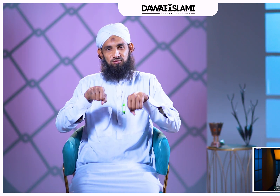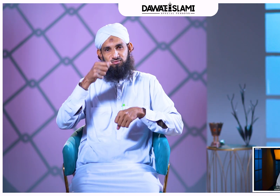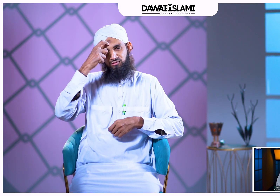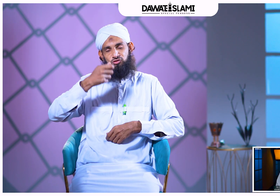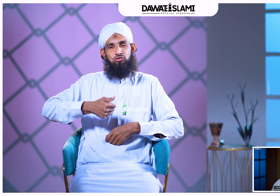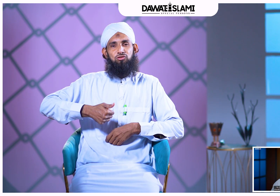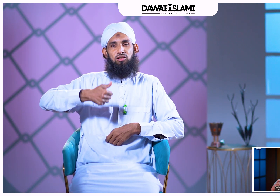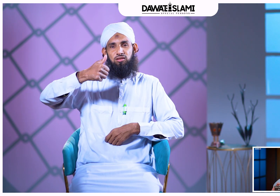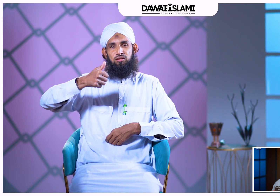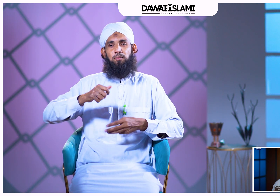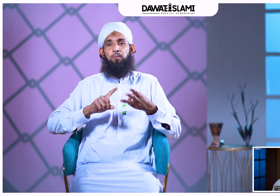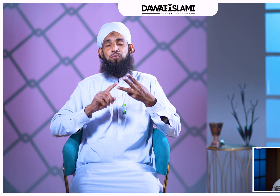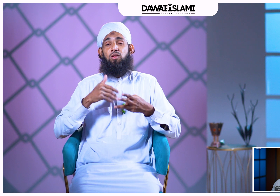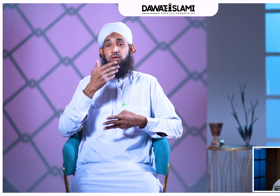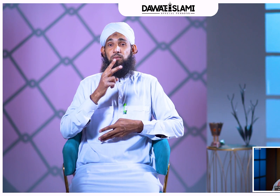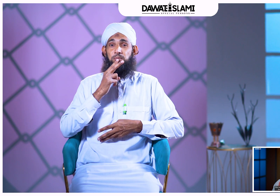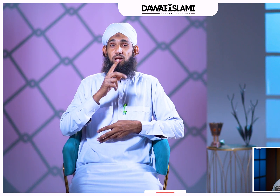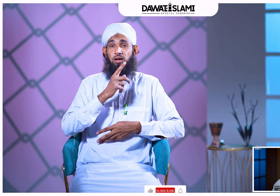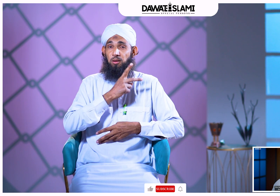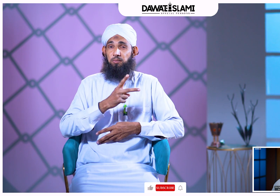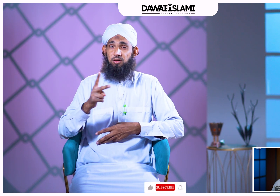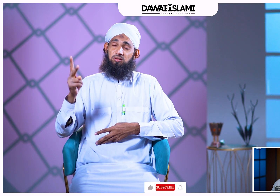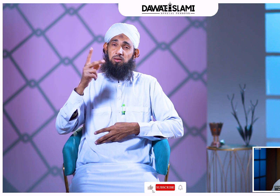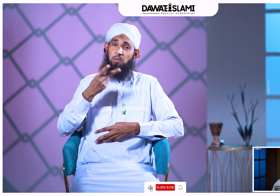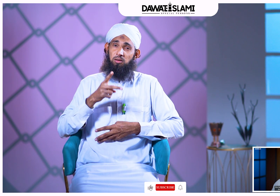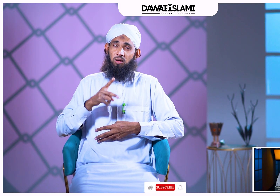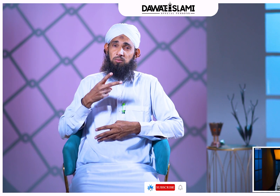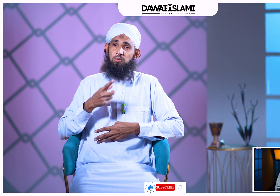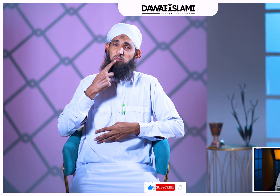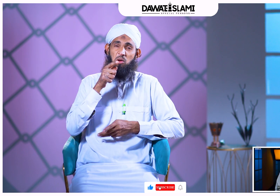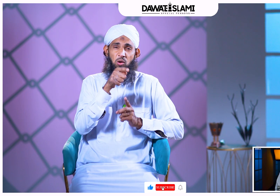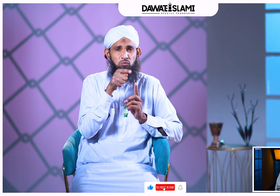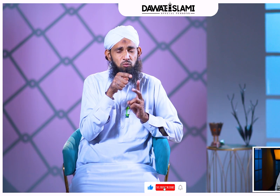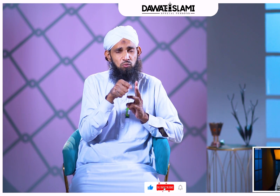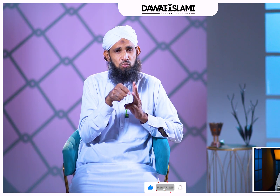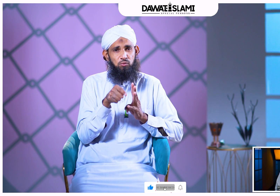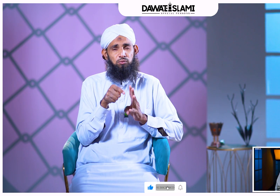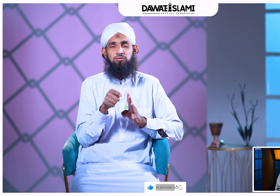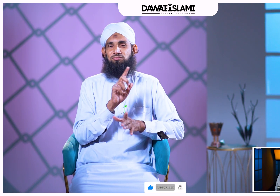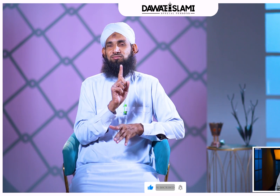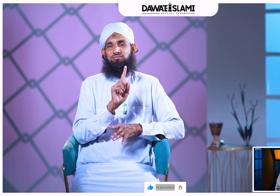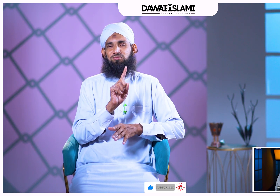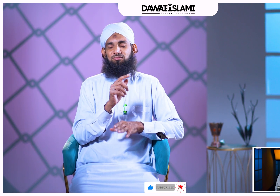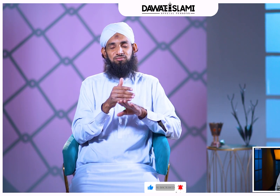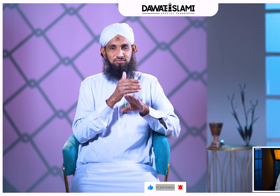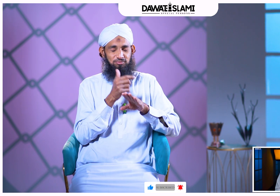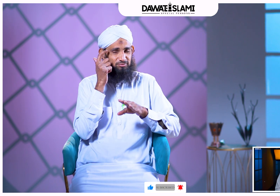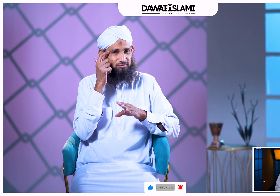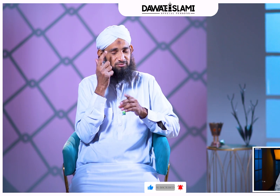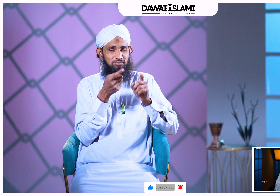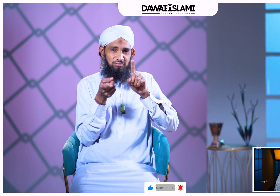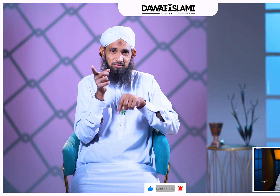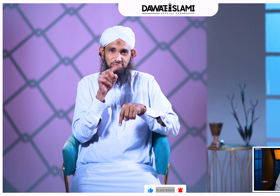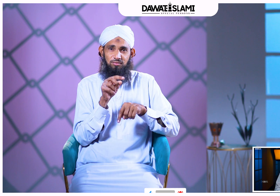ہے انشاءاللہ۔ ایک اور پوائنٹ یہ بھی ذہن میں رکھیں کہ ہر وقت بھی ہر کسی کو نہ ٹوکیں، بلکہ موقع کی مناسبت کو دیکھ کر ہی اصلاح کریں، کہ اس طرح